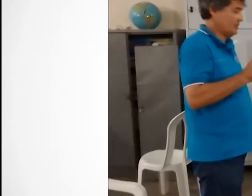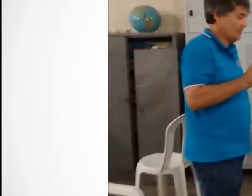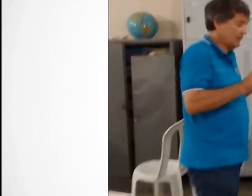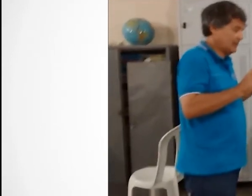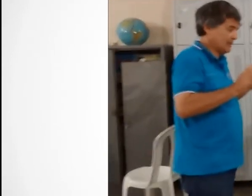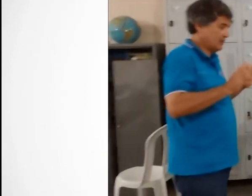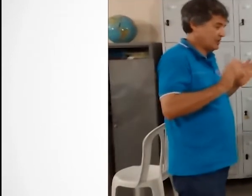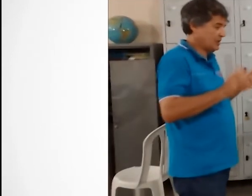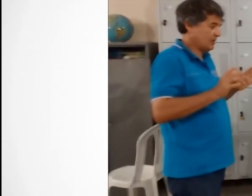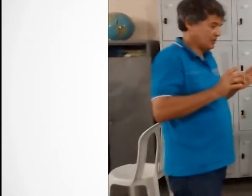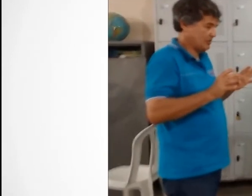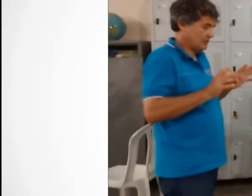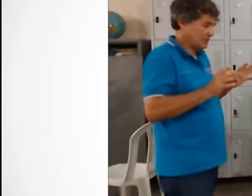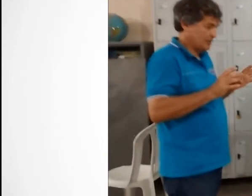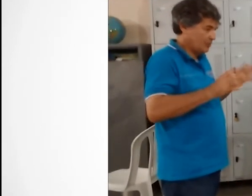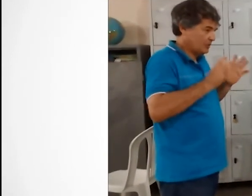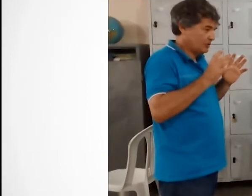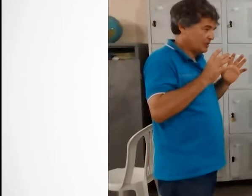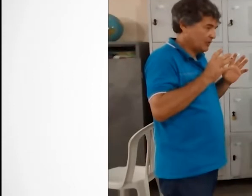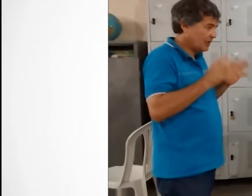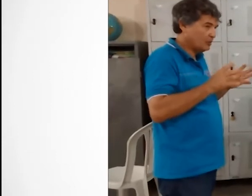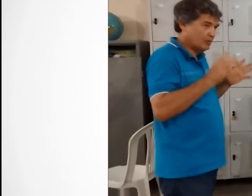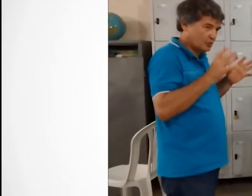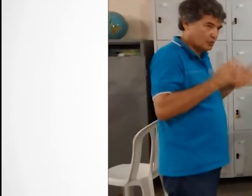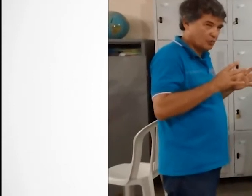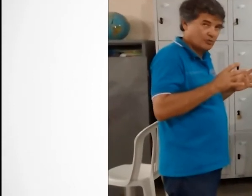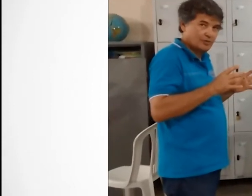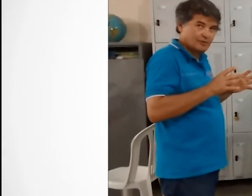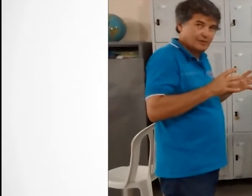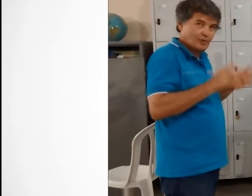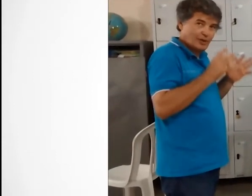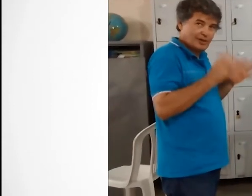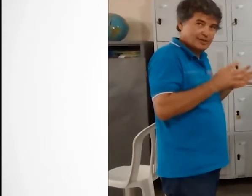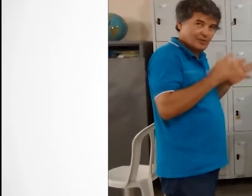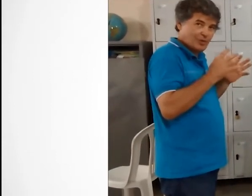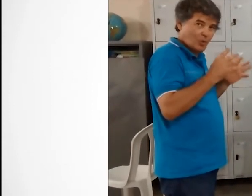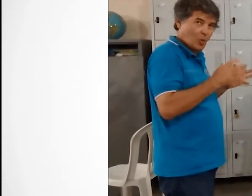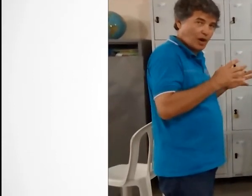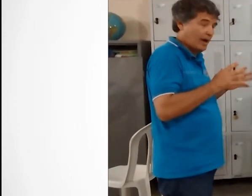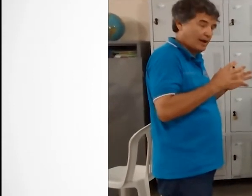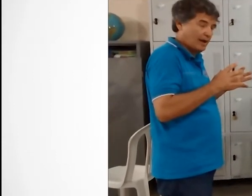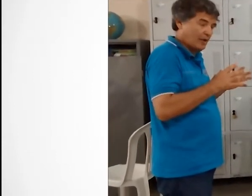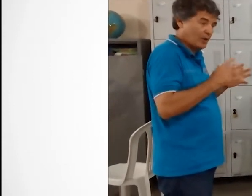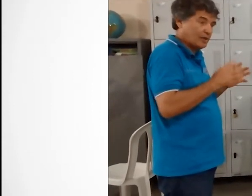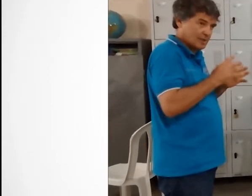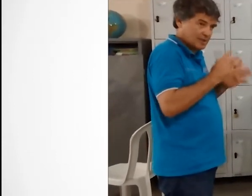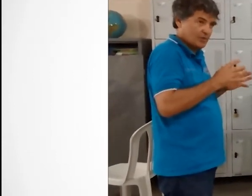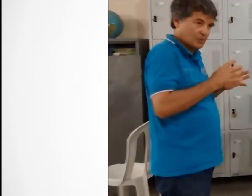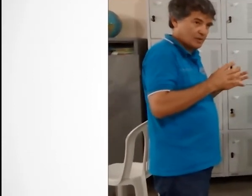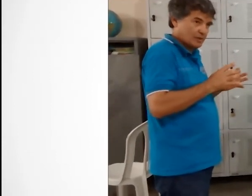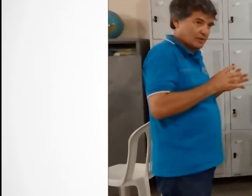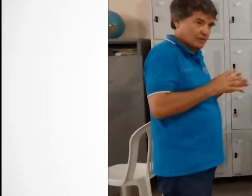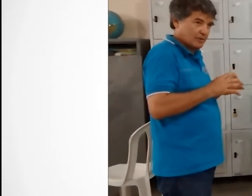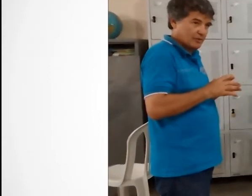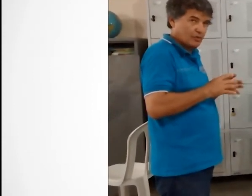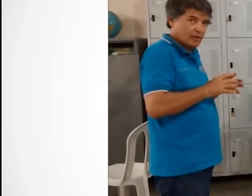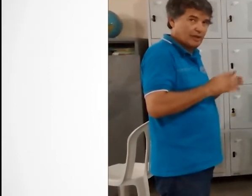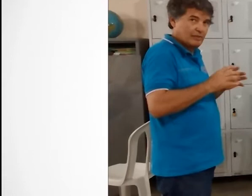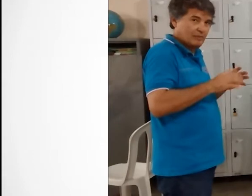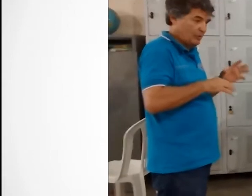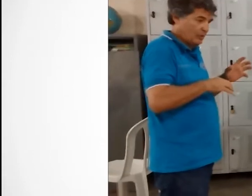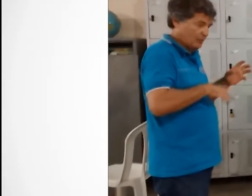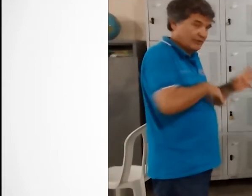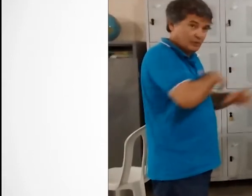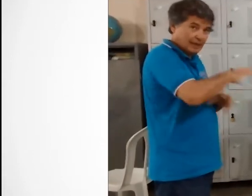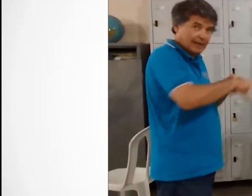Podemos analisar o seguinte: quando a gente pergunta ao surdo com relação à organização,